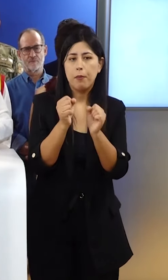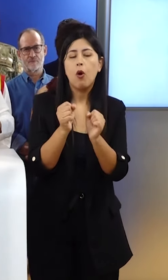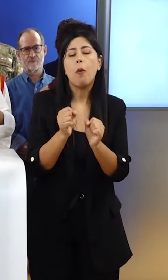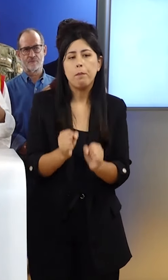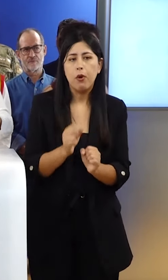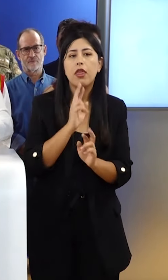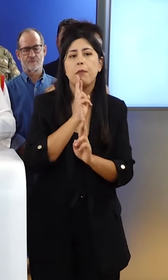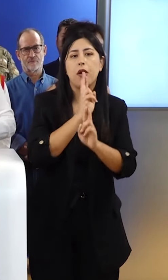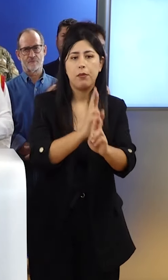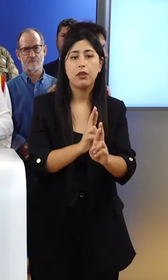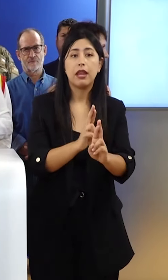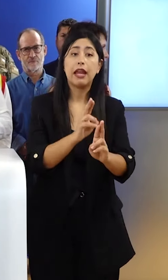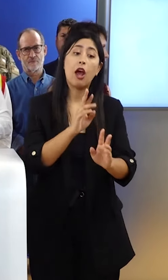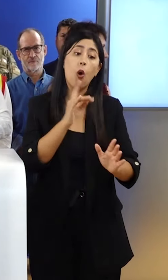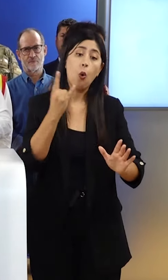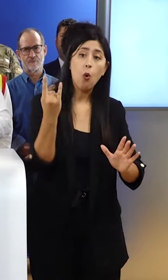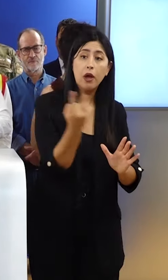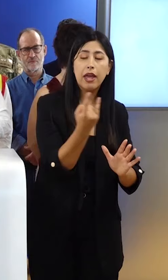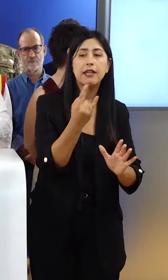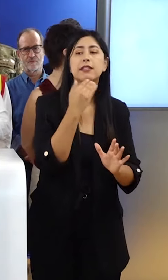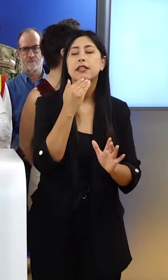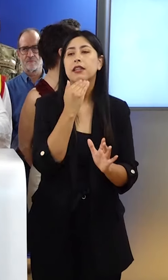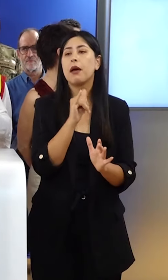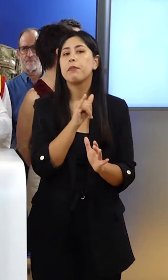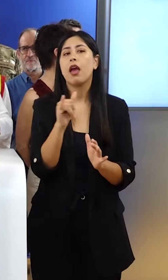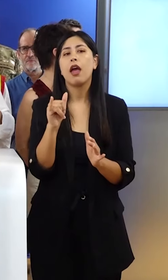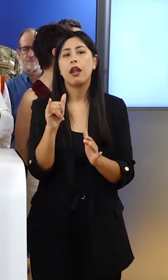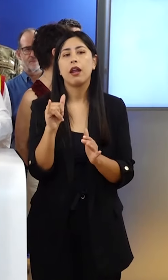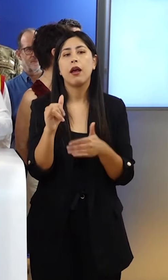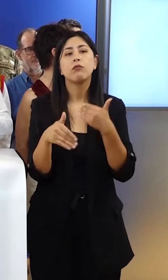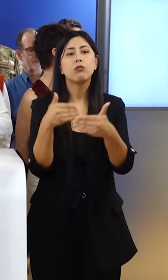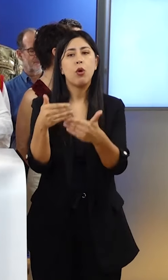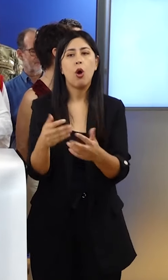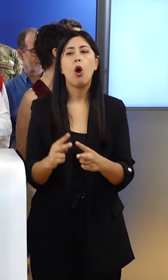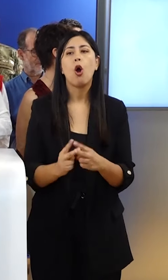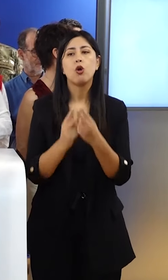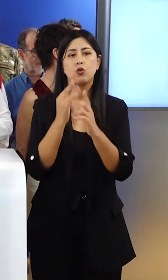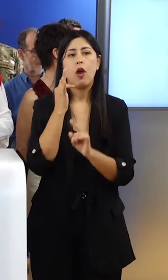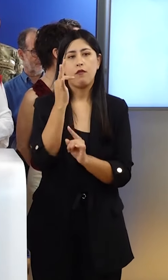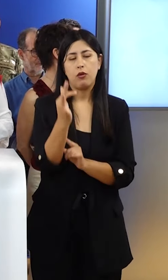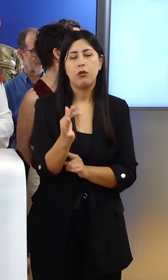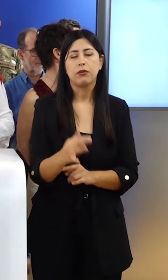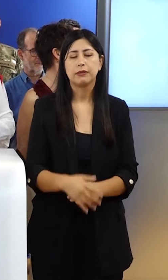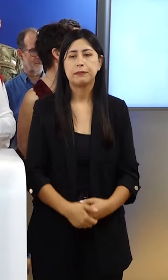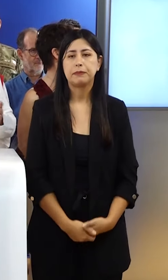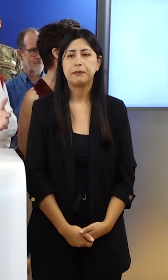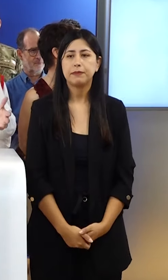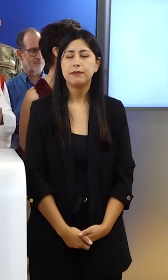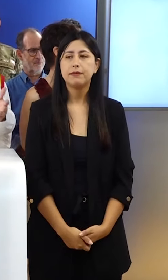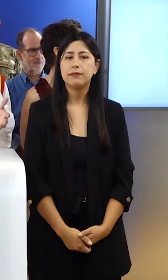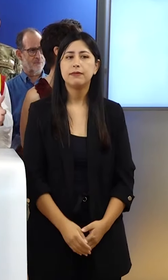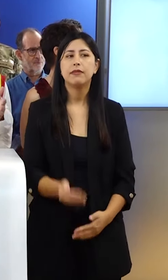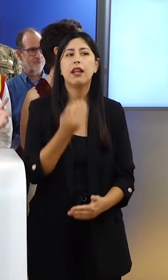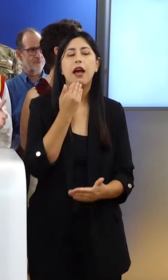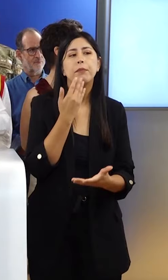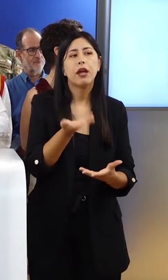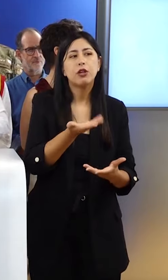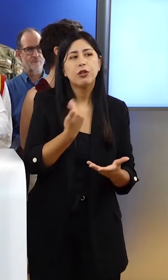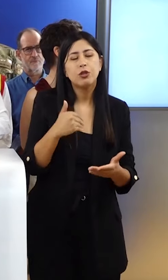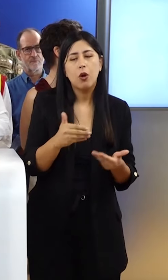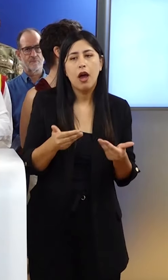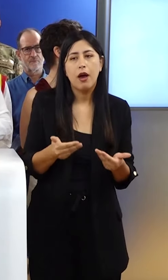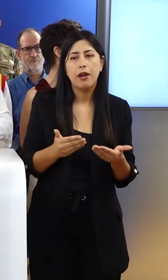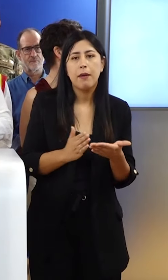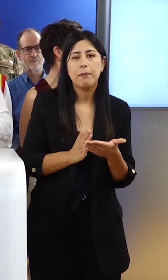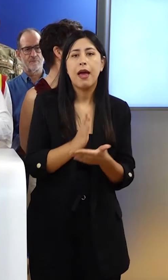emergencia como para eh las ayudas eh y posteriores y la reconstrucción eh Por supuesto estamos también como estamos también